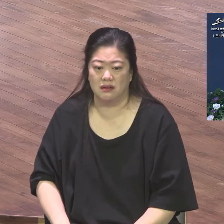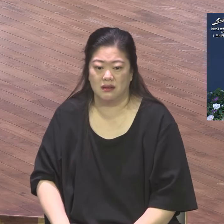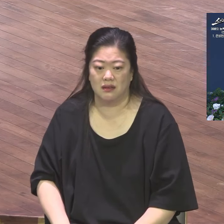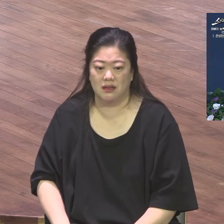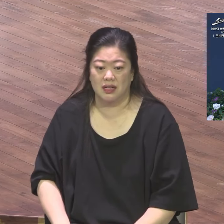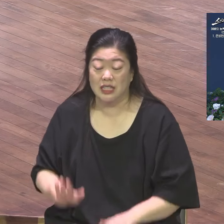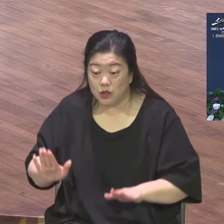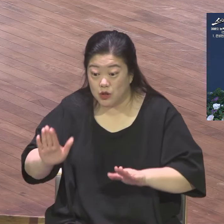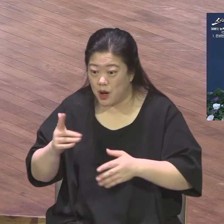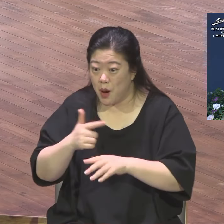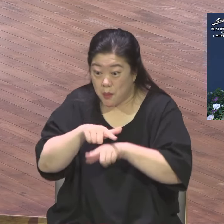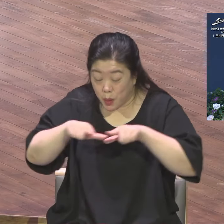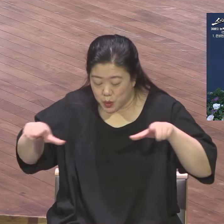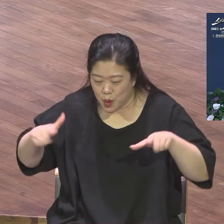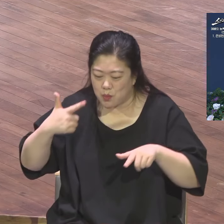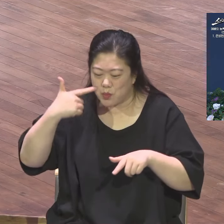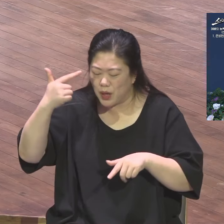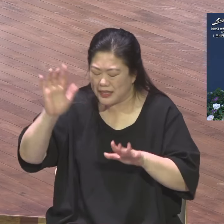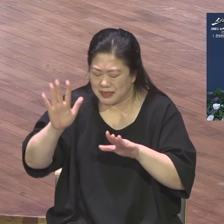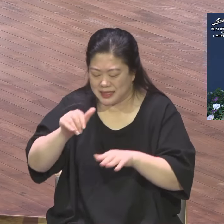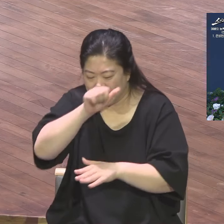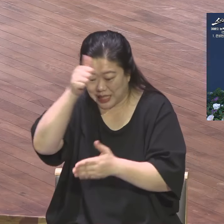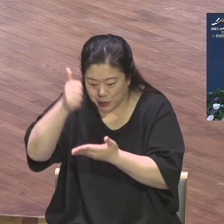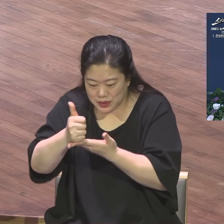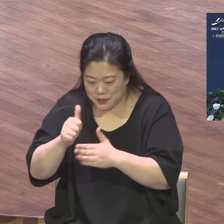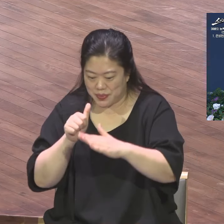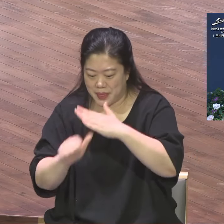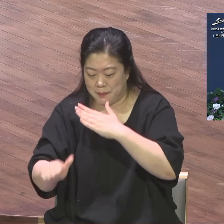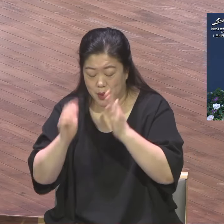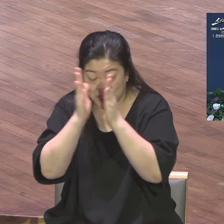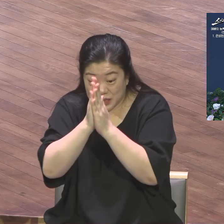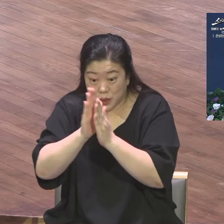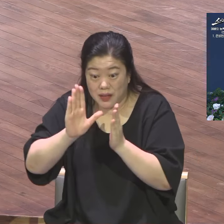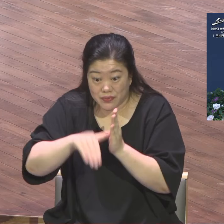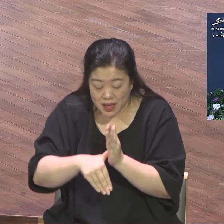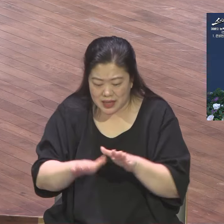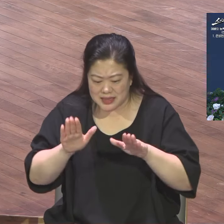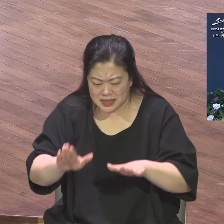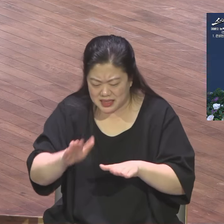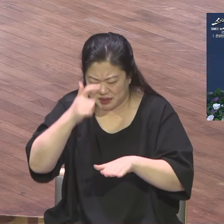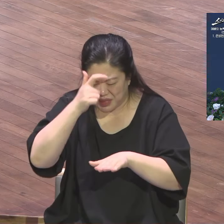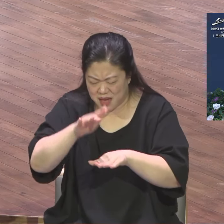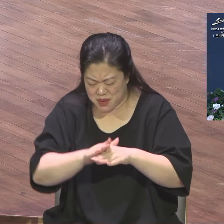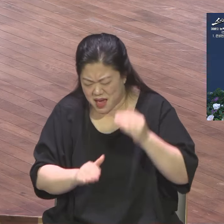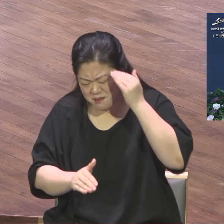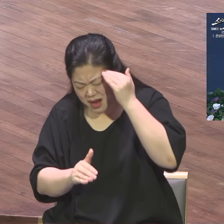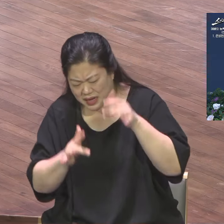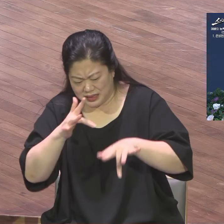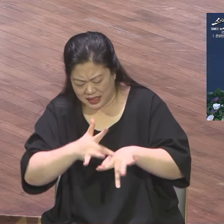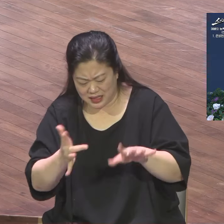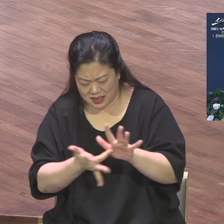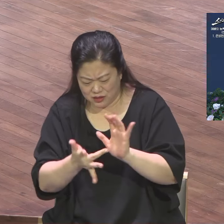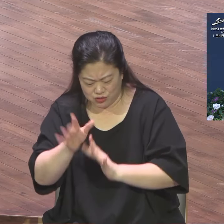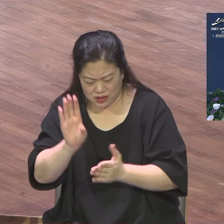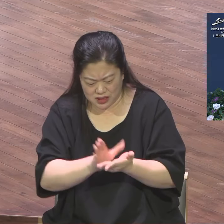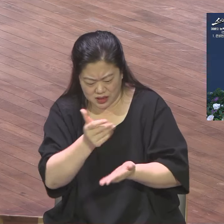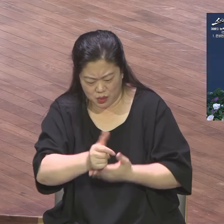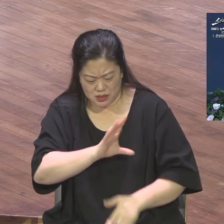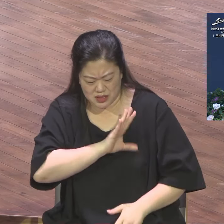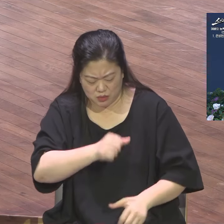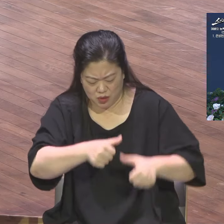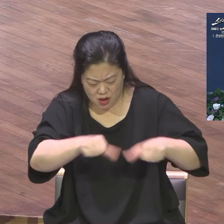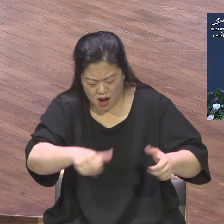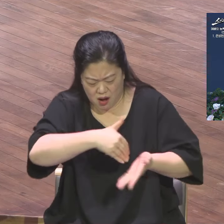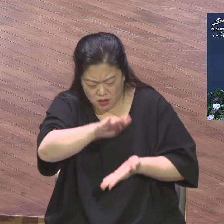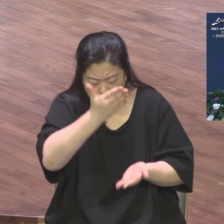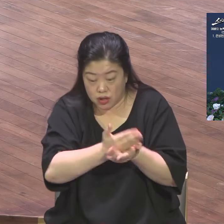마음을 품게 하고 은혜 받지 못하게 하는 허감 저주의 세력 귀신은 주께서 쫓아 주옵소서. 두